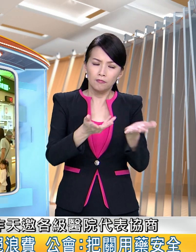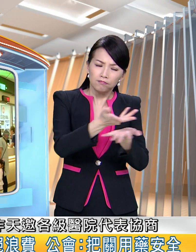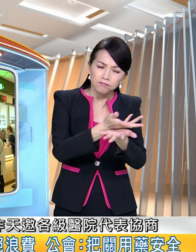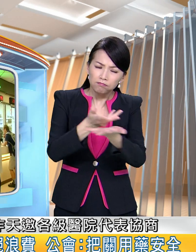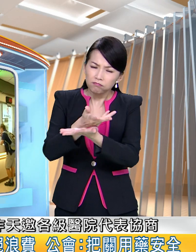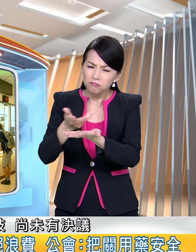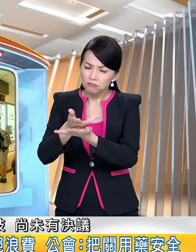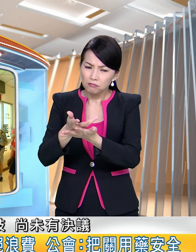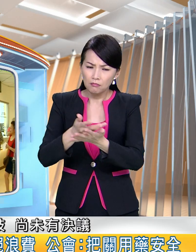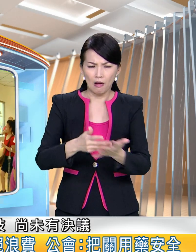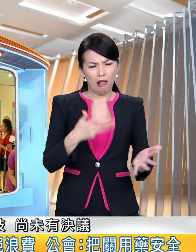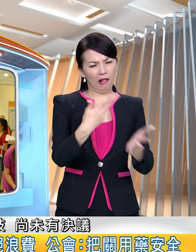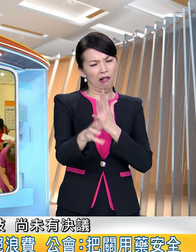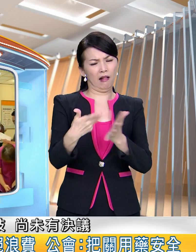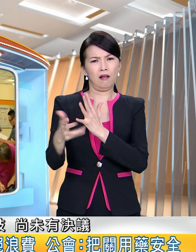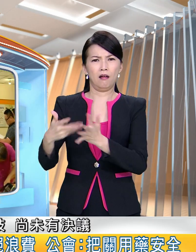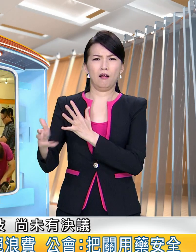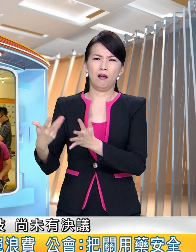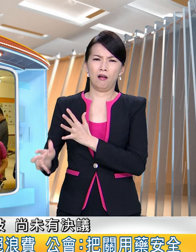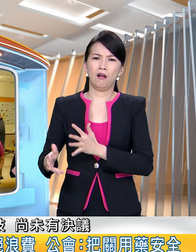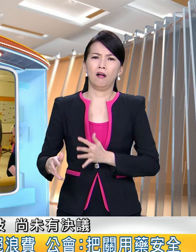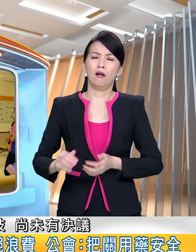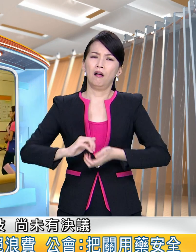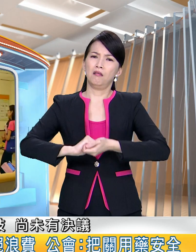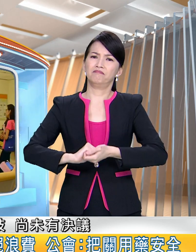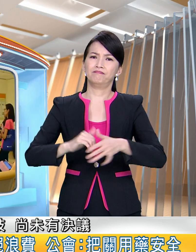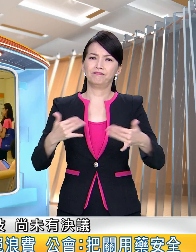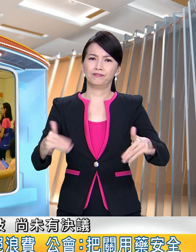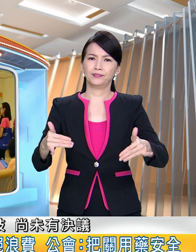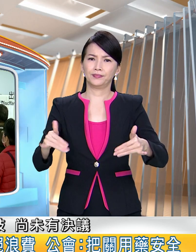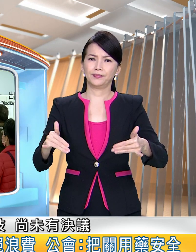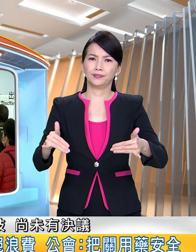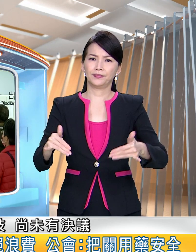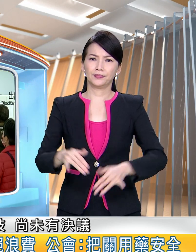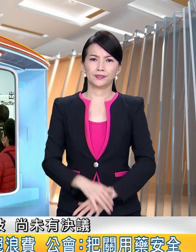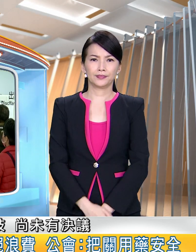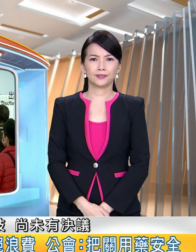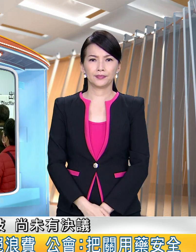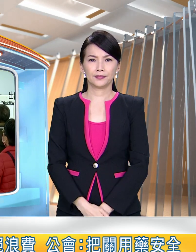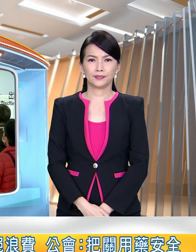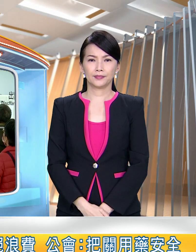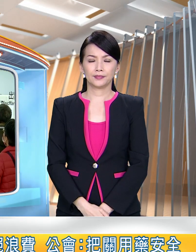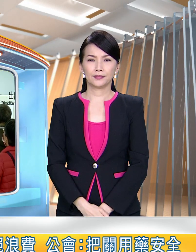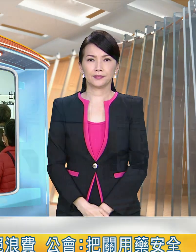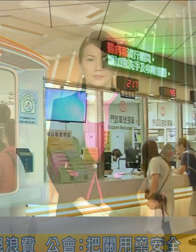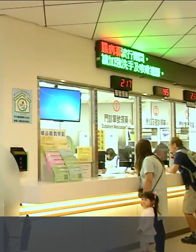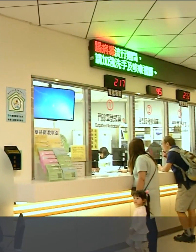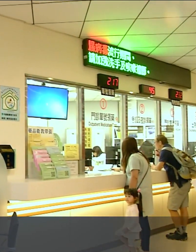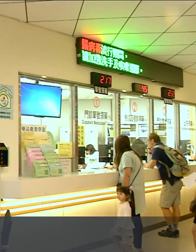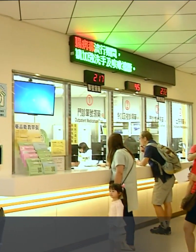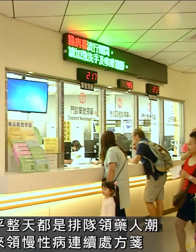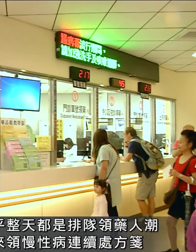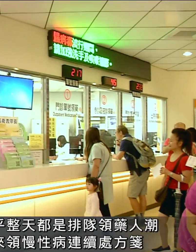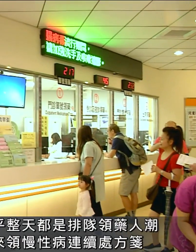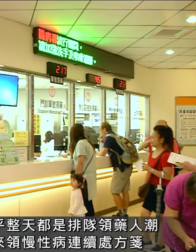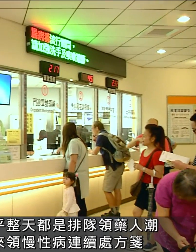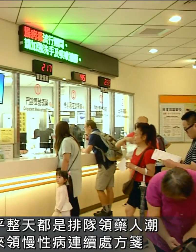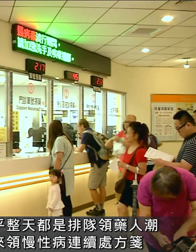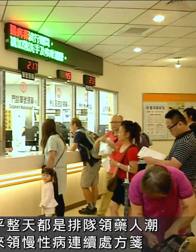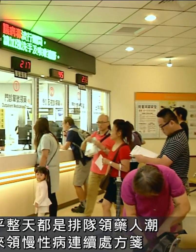商，由于意见仍然分歧，尚未有决议。 医院领药柜台几乎